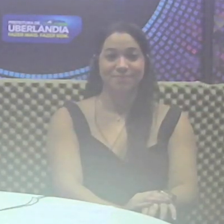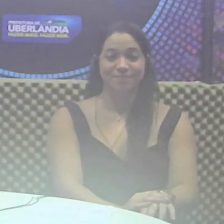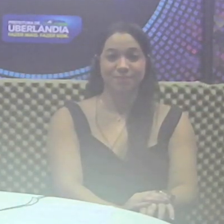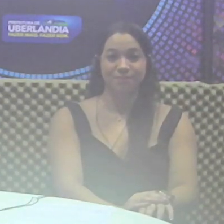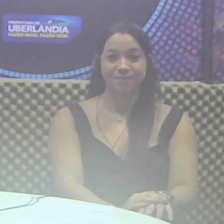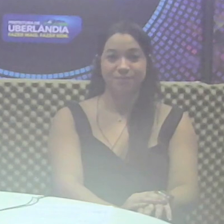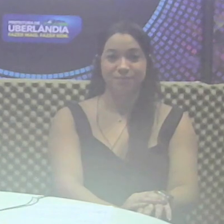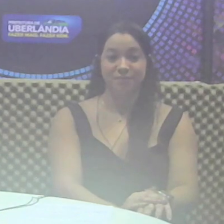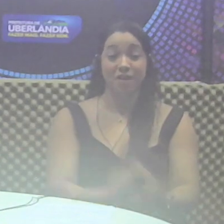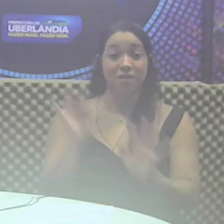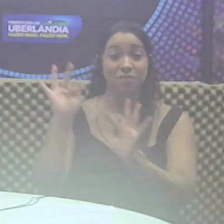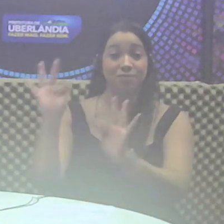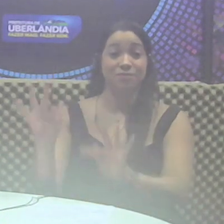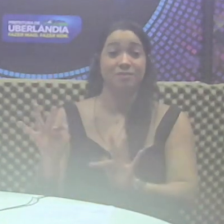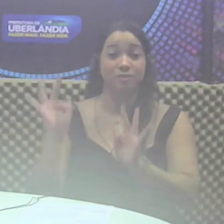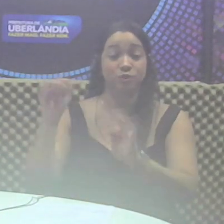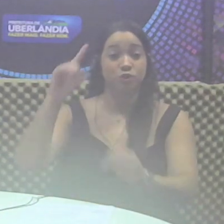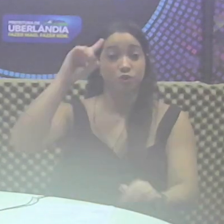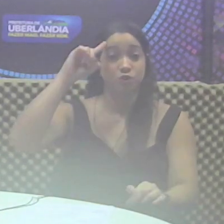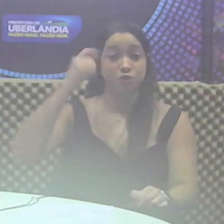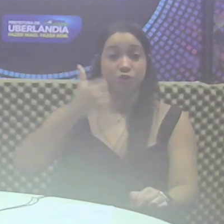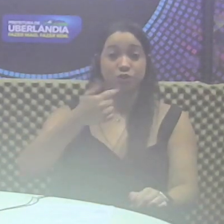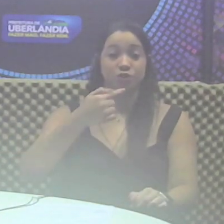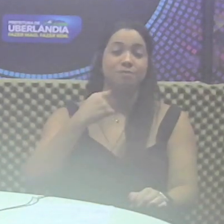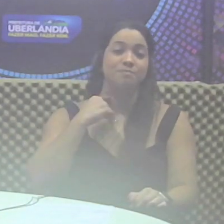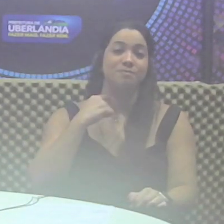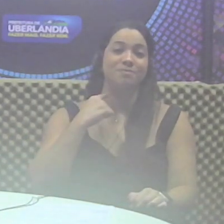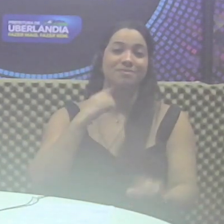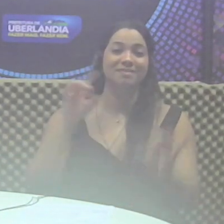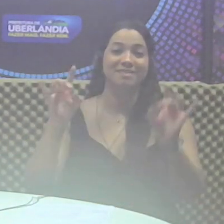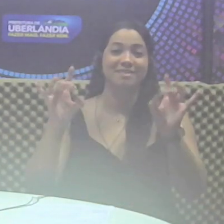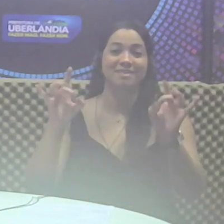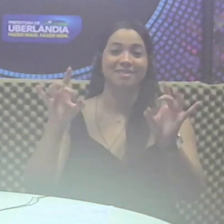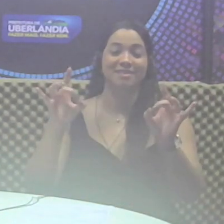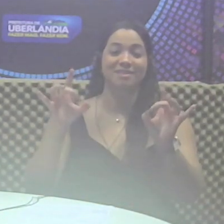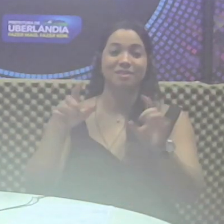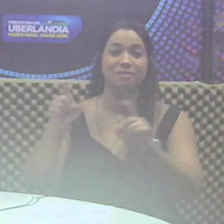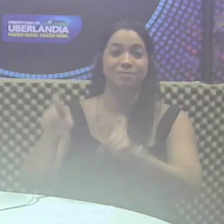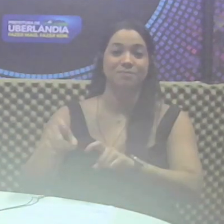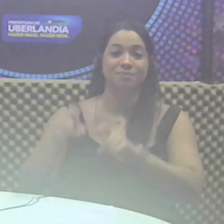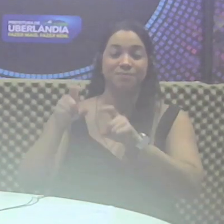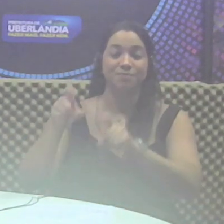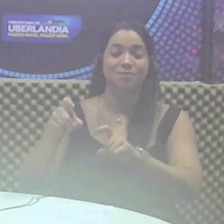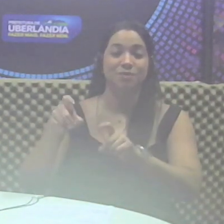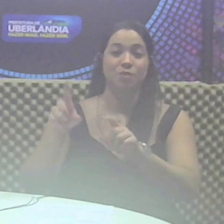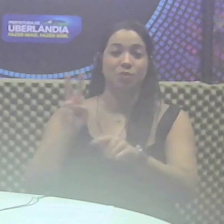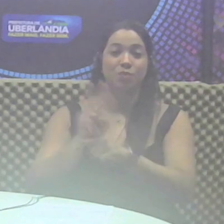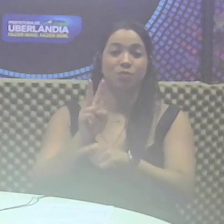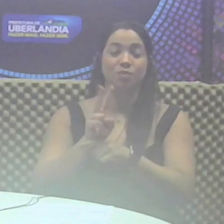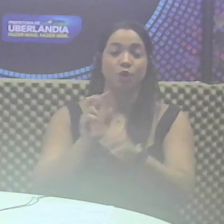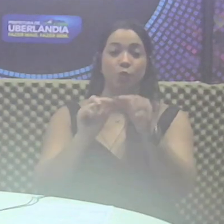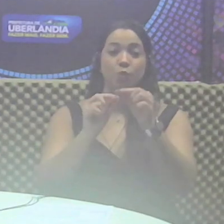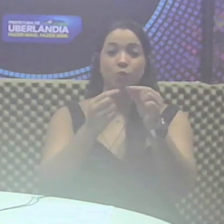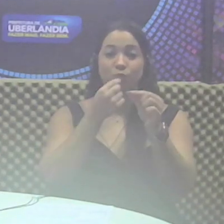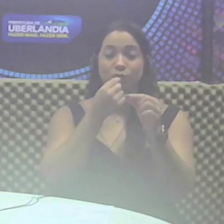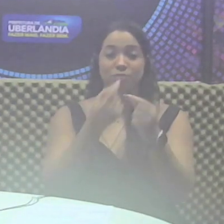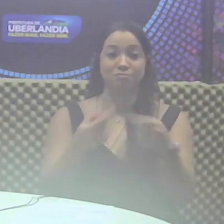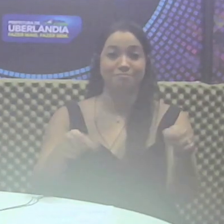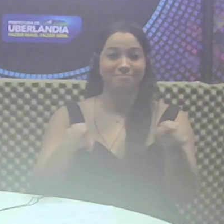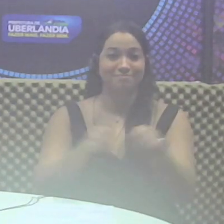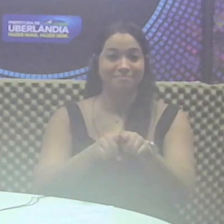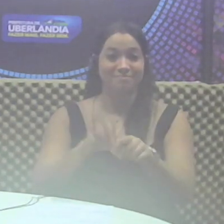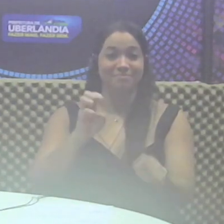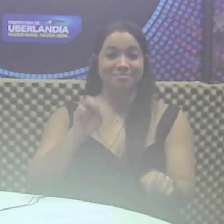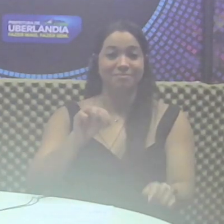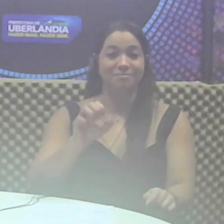A FERUB promove no dia 17 de maio um dia especial de campo sobre a cultura da uva. A ação tem parceria com a